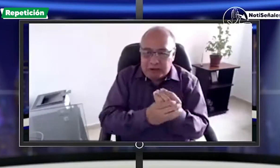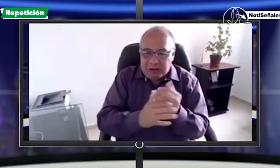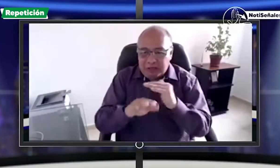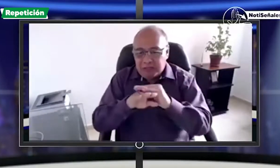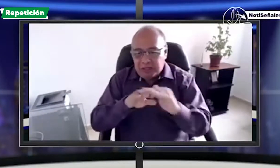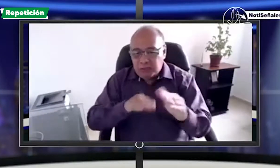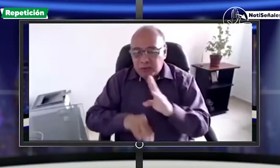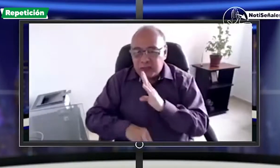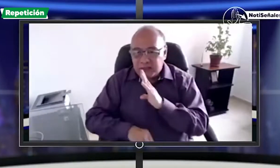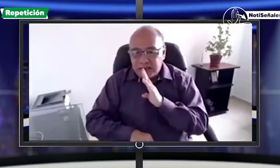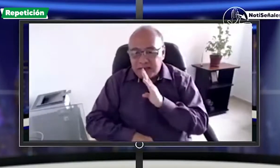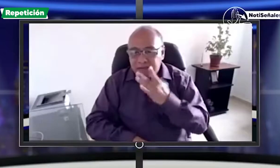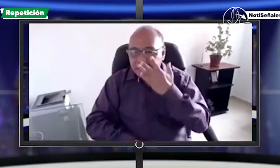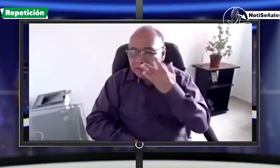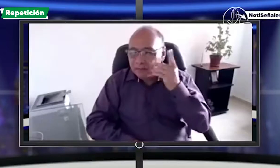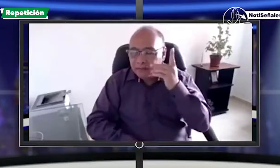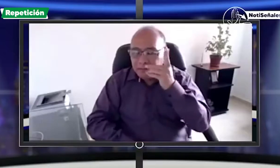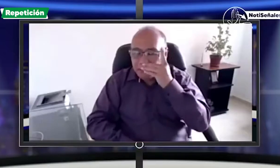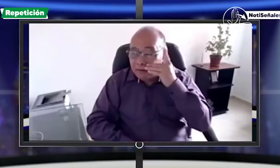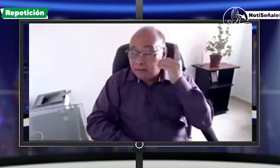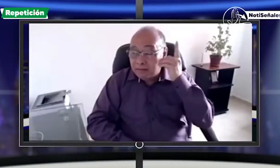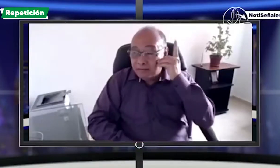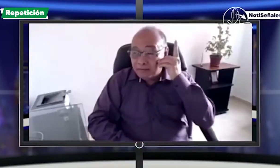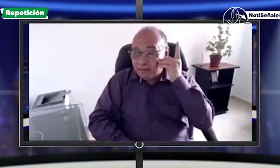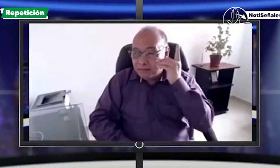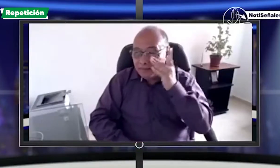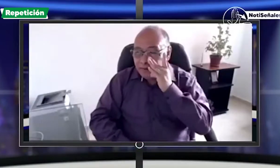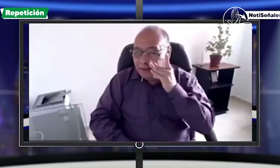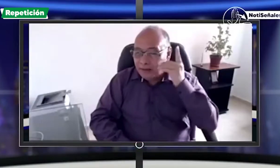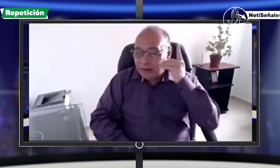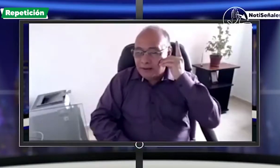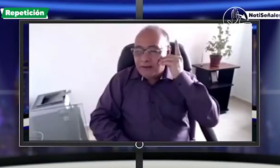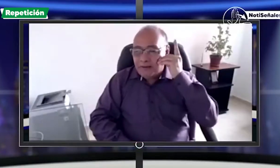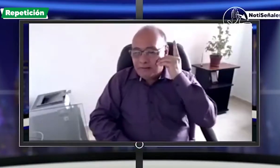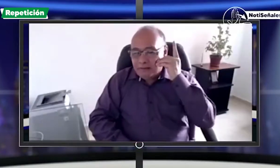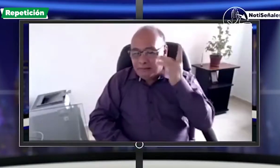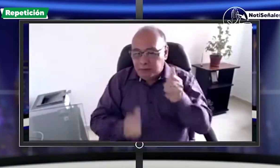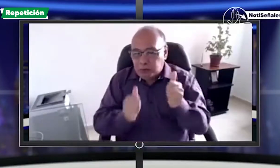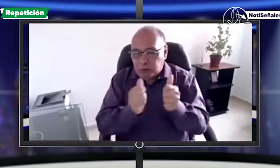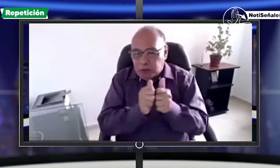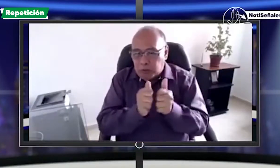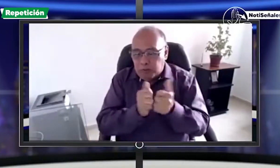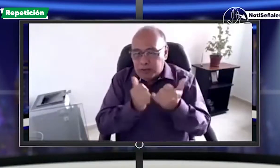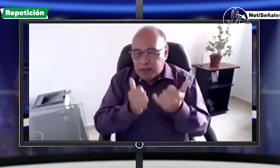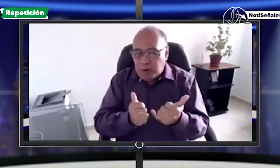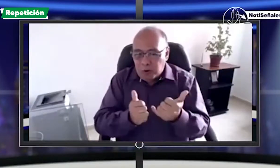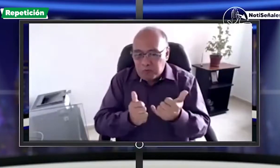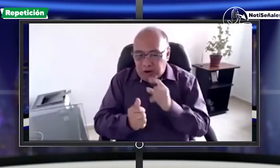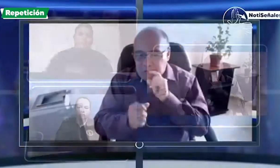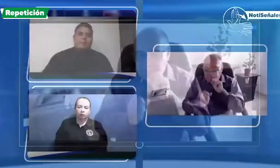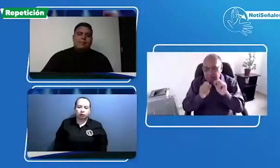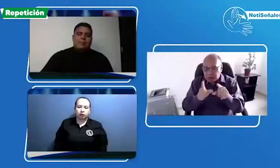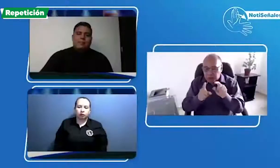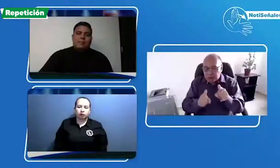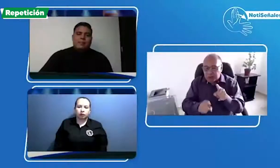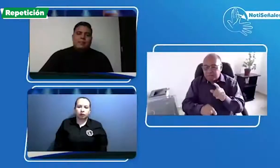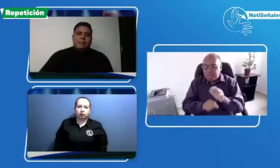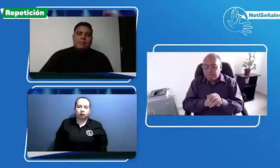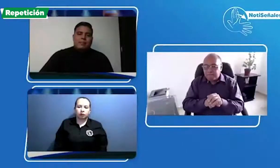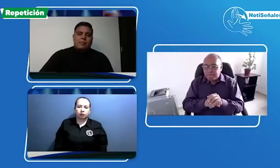espacio en este momento a David Villegas que hace parte de este comité de intérpretes de